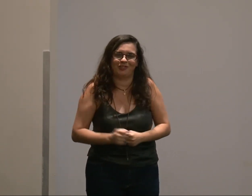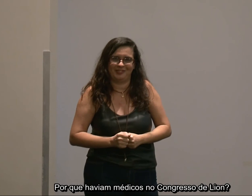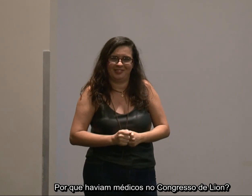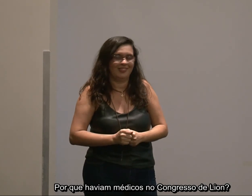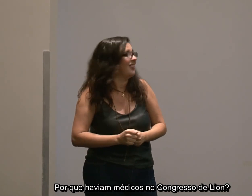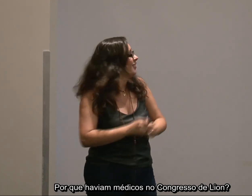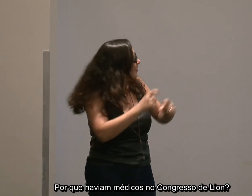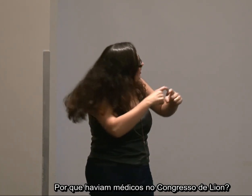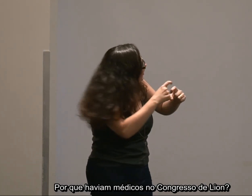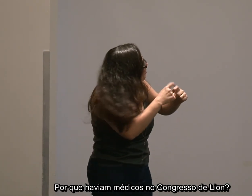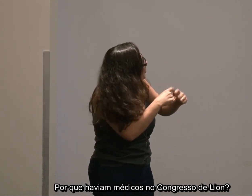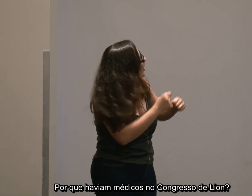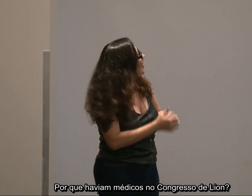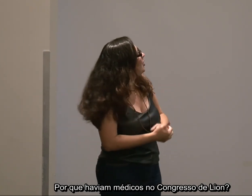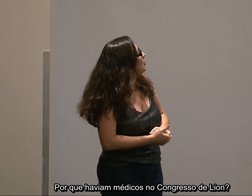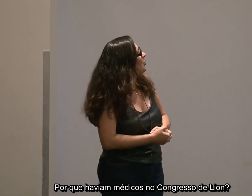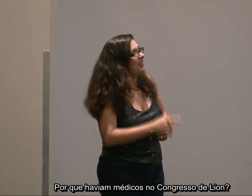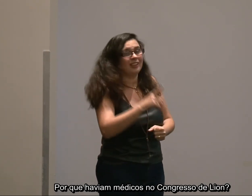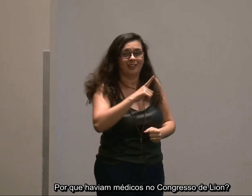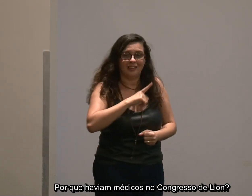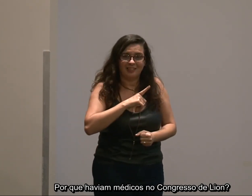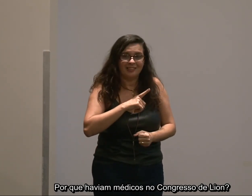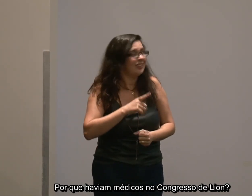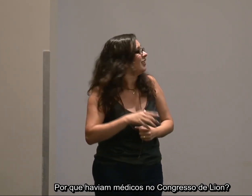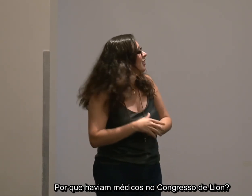e por que que haviam médicos no congresso de Lyon